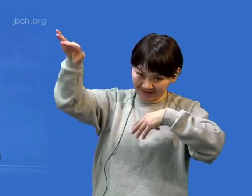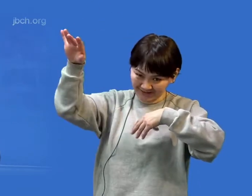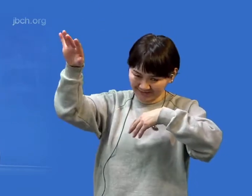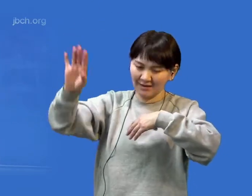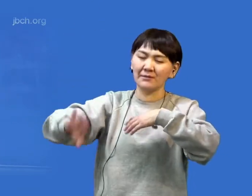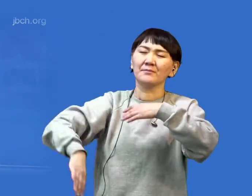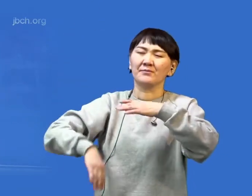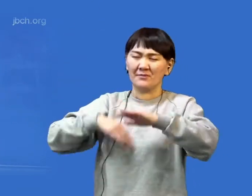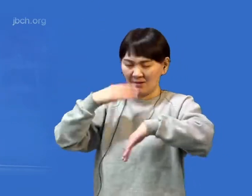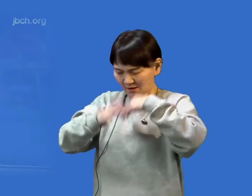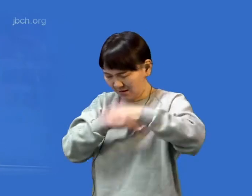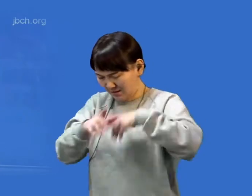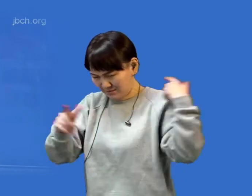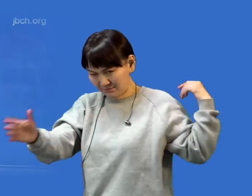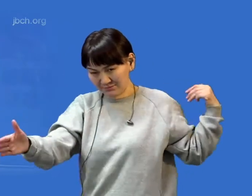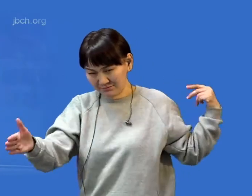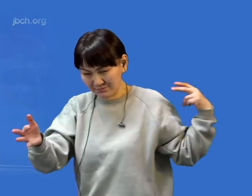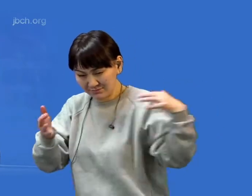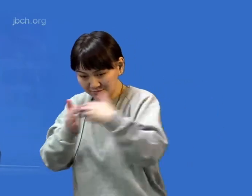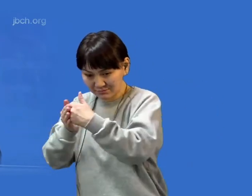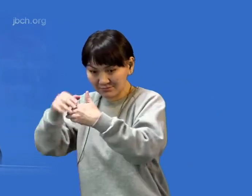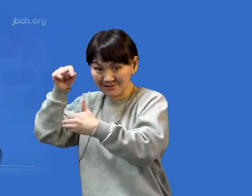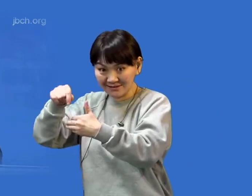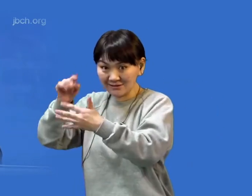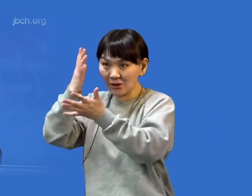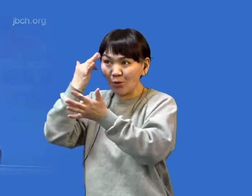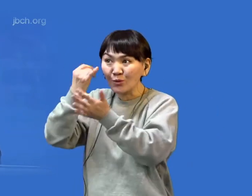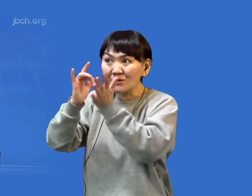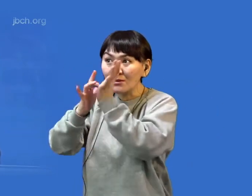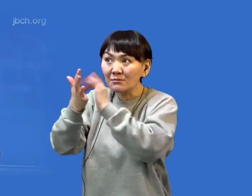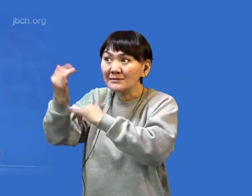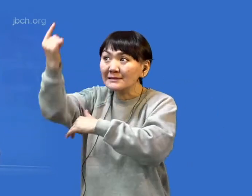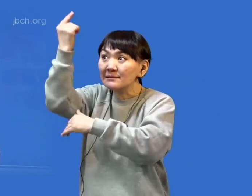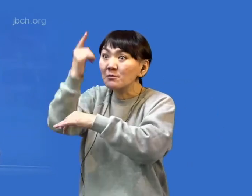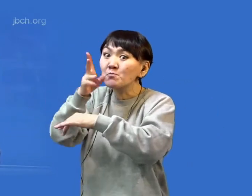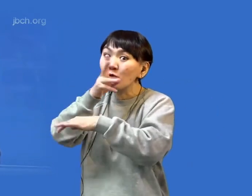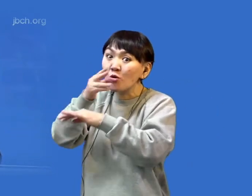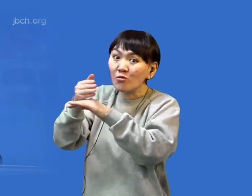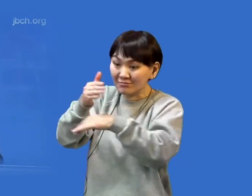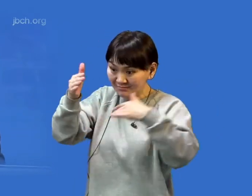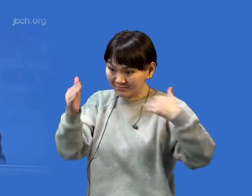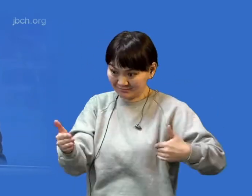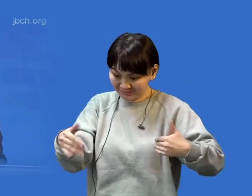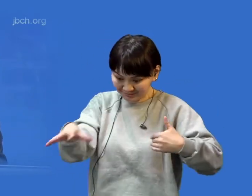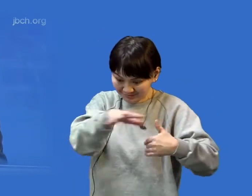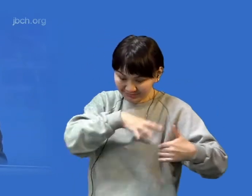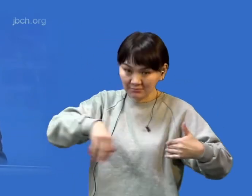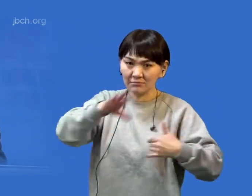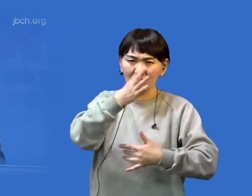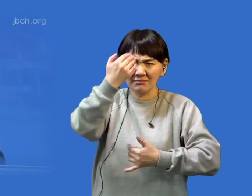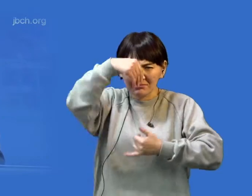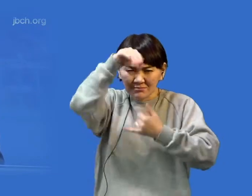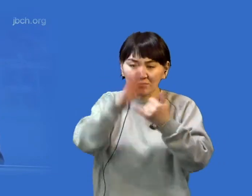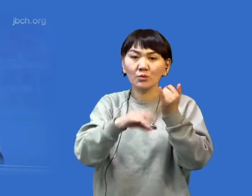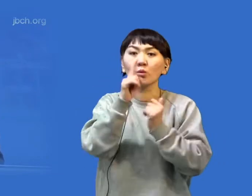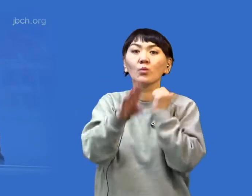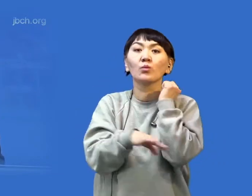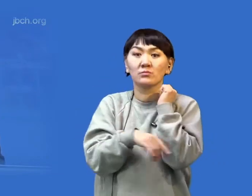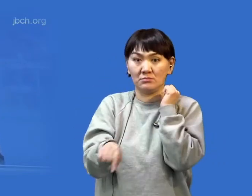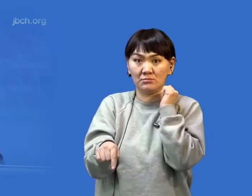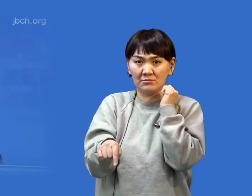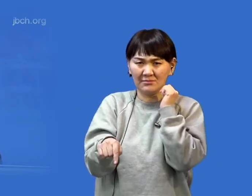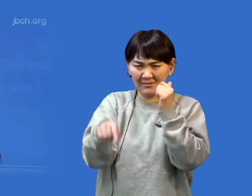За тэгэлэр энэ үеийг одоо эцсийн өдрүүд гэж хэлсэн. Төр дундаа онцгойлон эцсийн үе дундаа бүр эцсэн